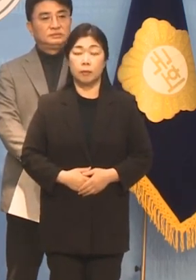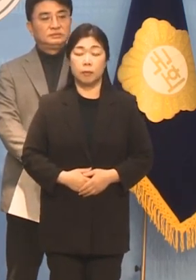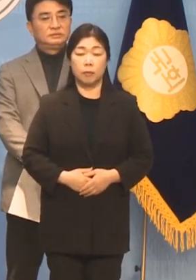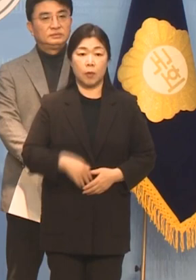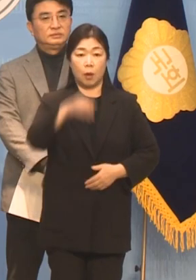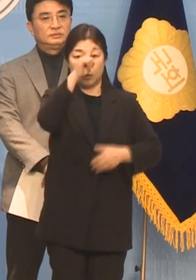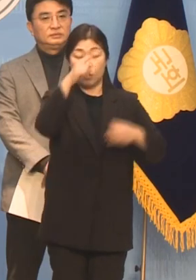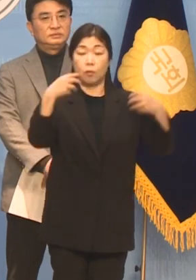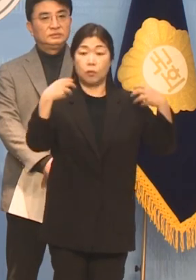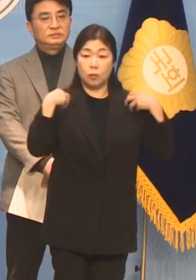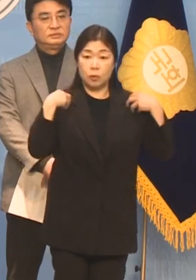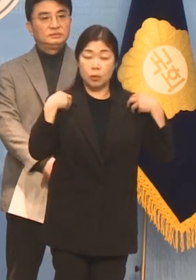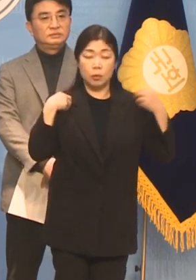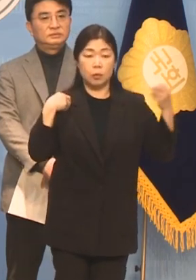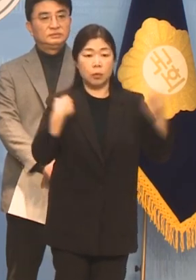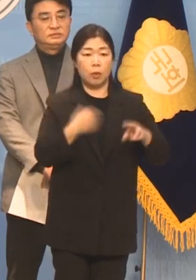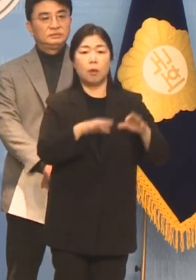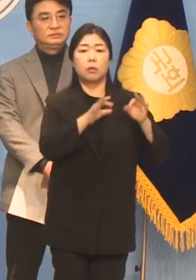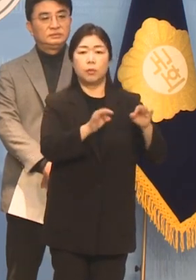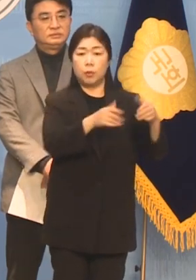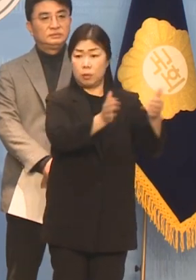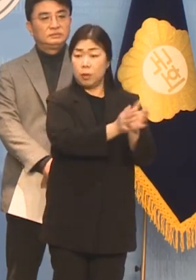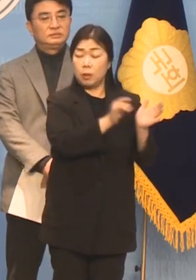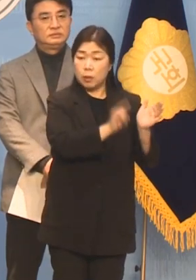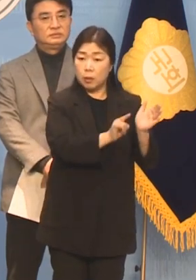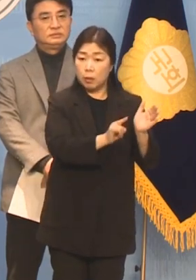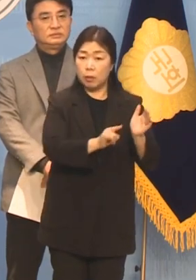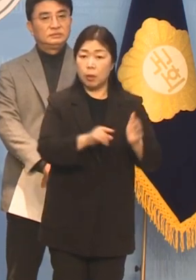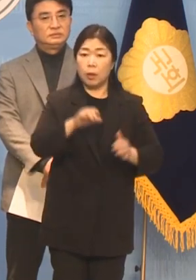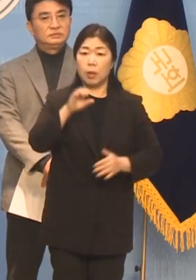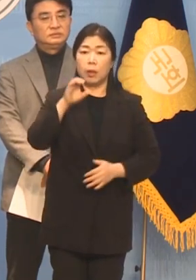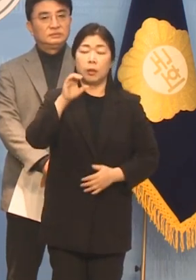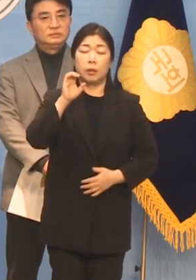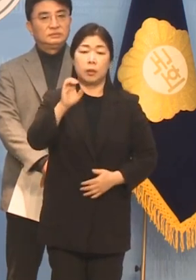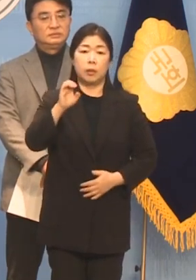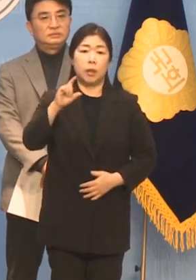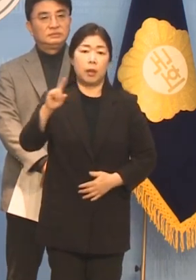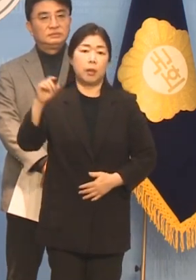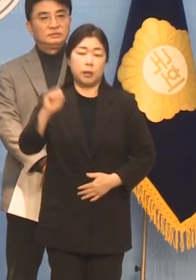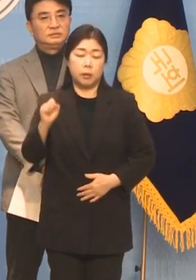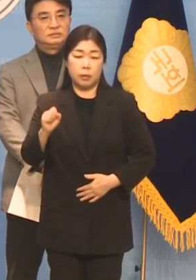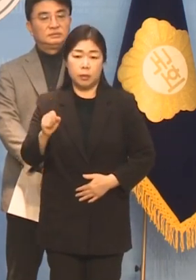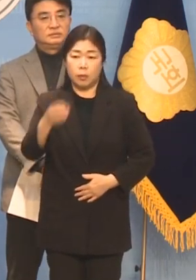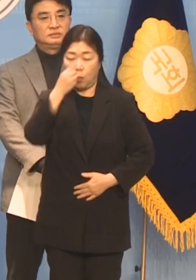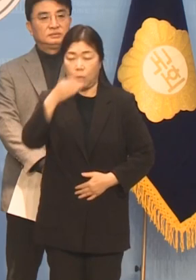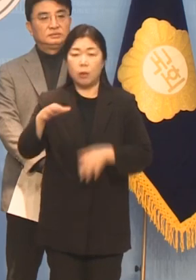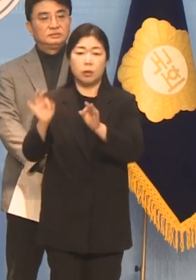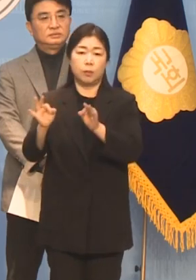정부와 금융당국에 ELS 금융상품 판매한,